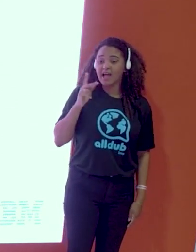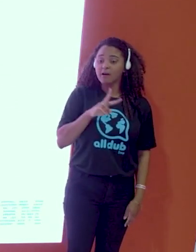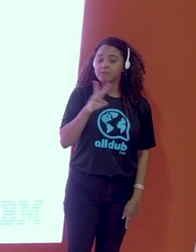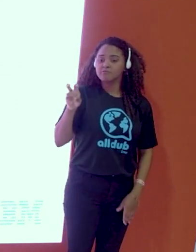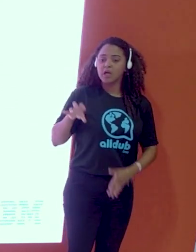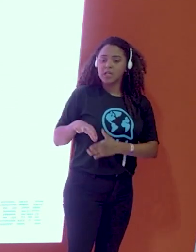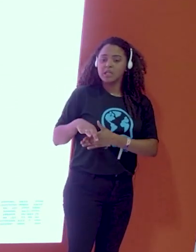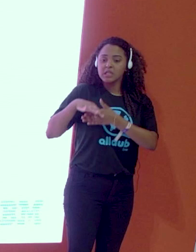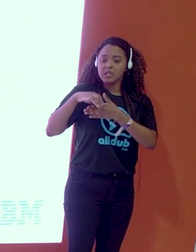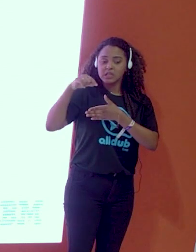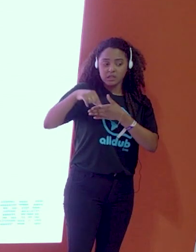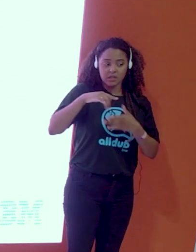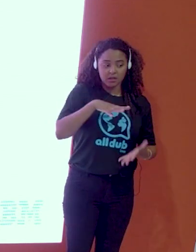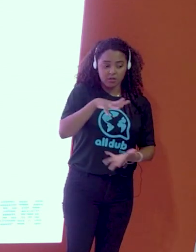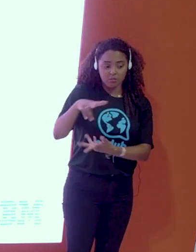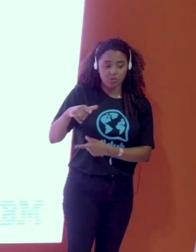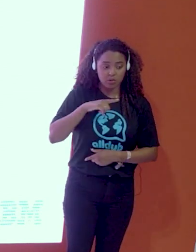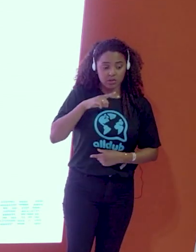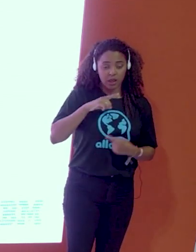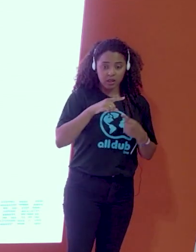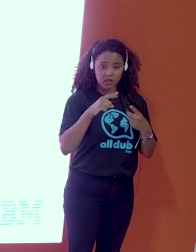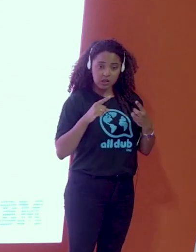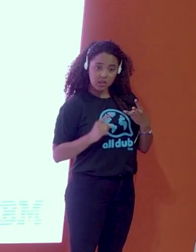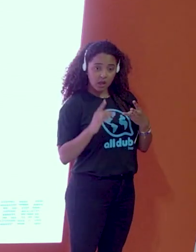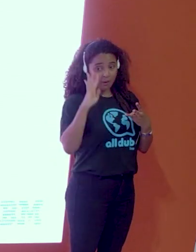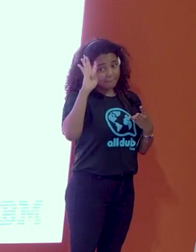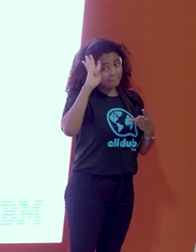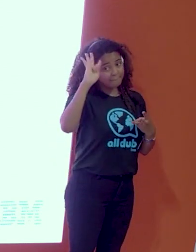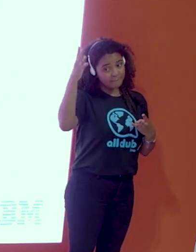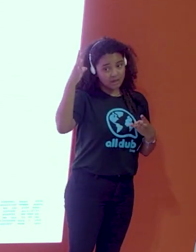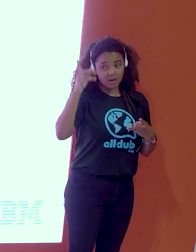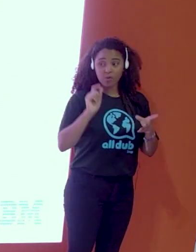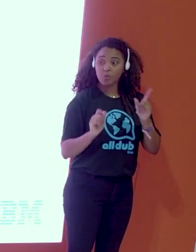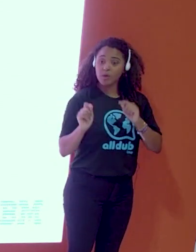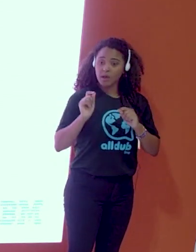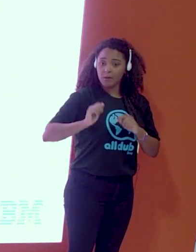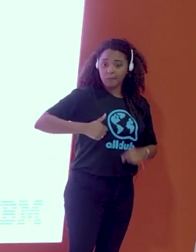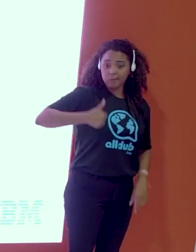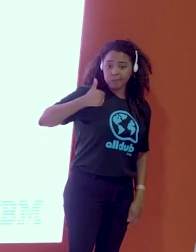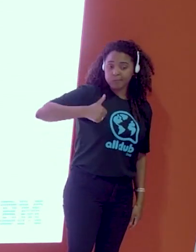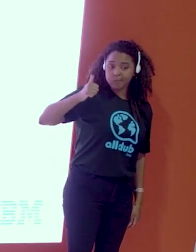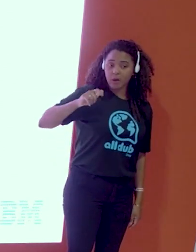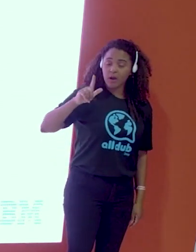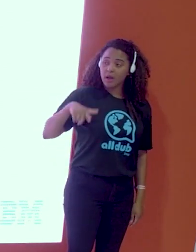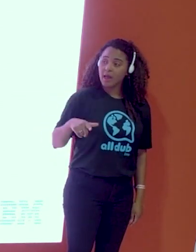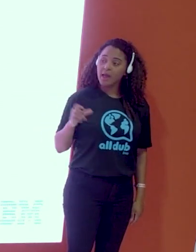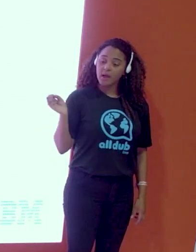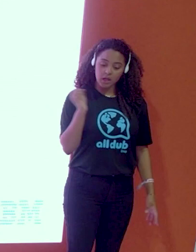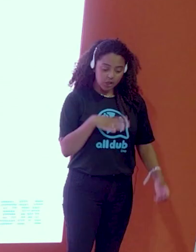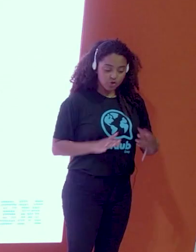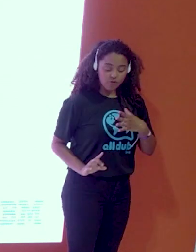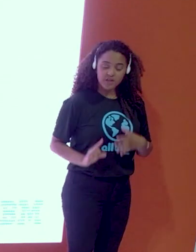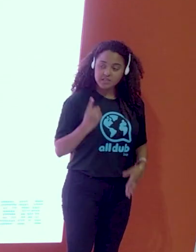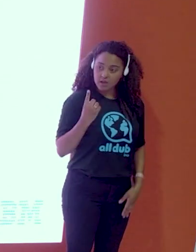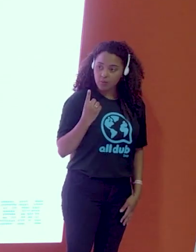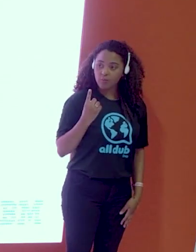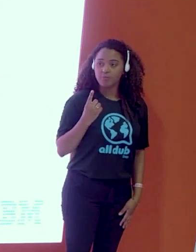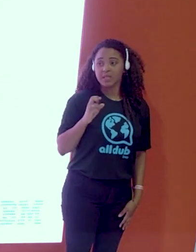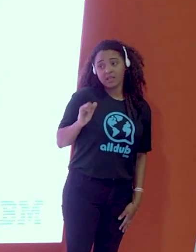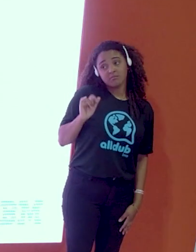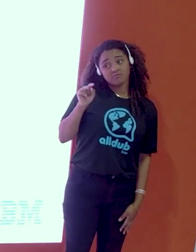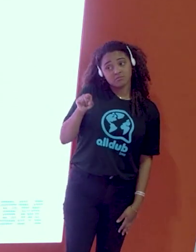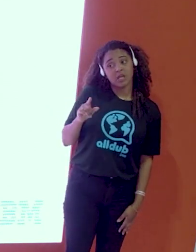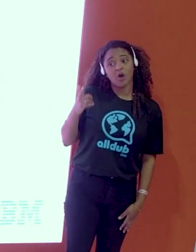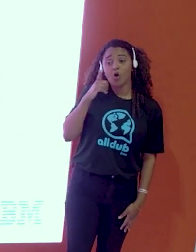tocar em três vetores fundamentais. O primeiro deles é inovação, como você consegue